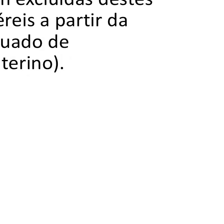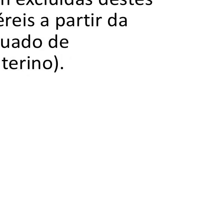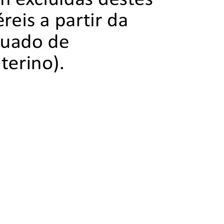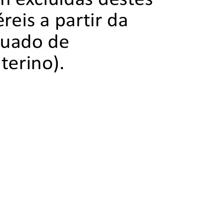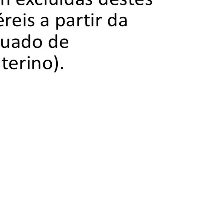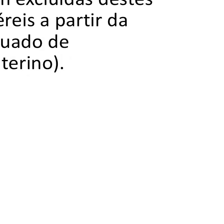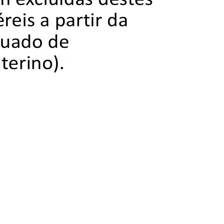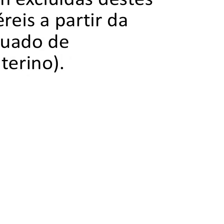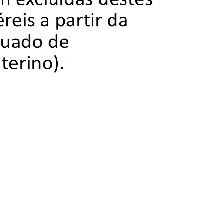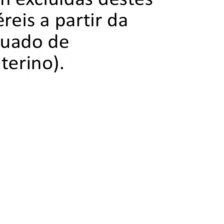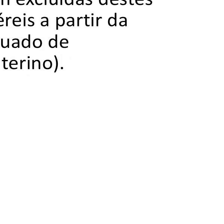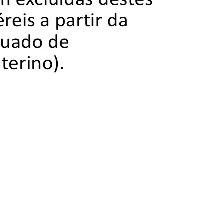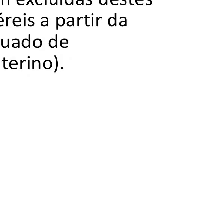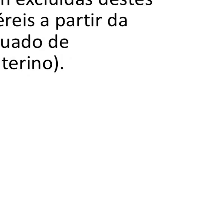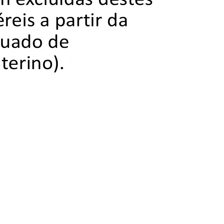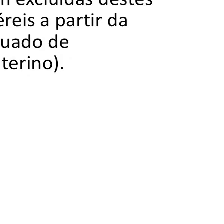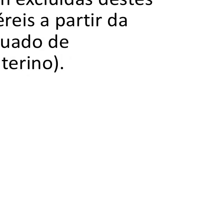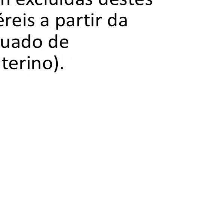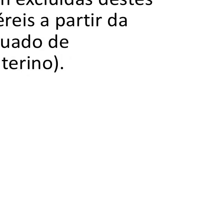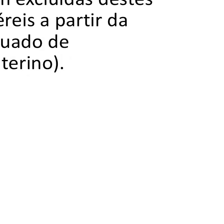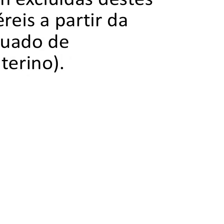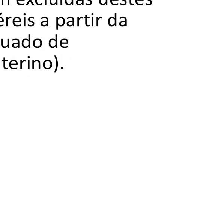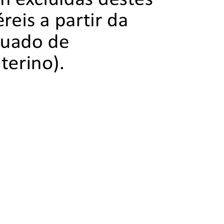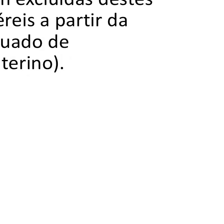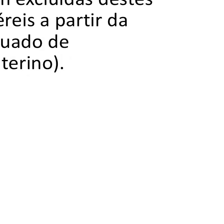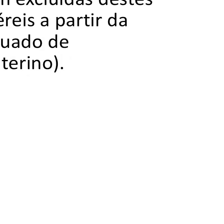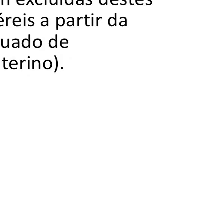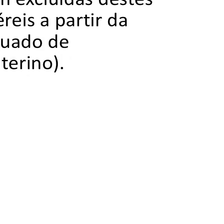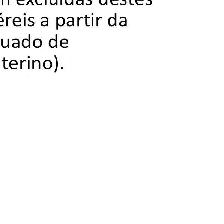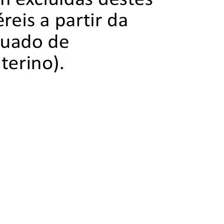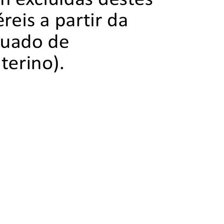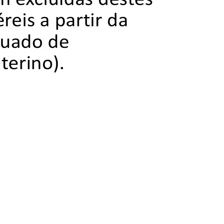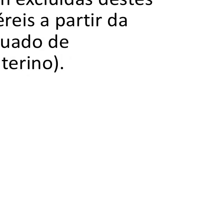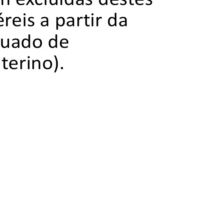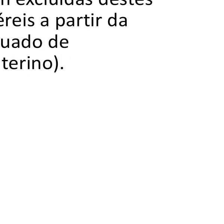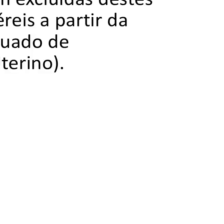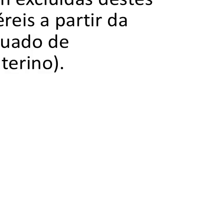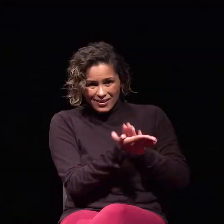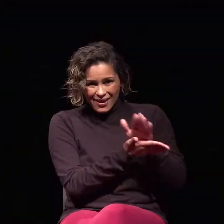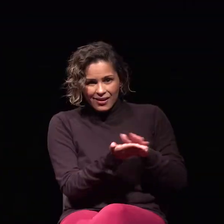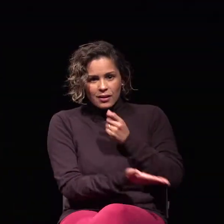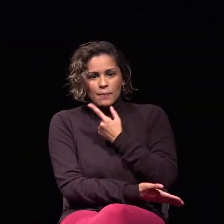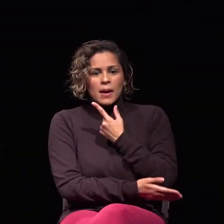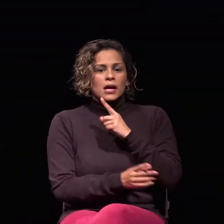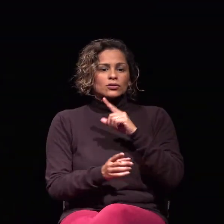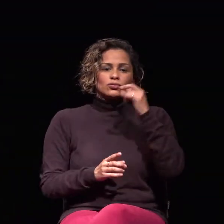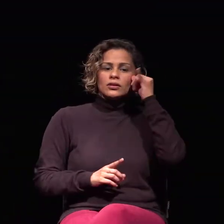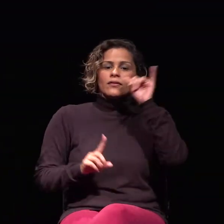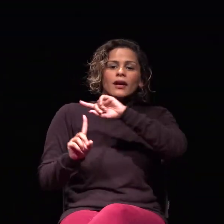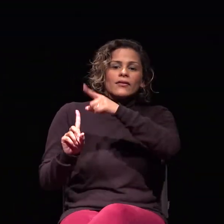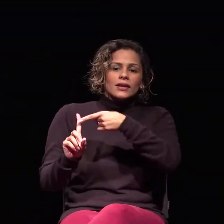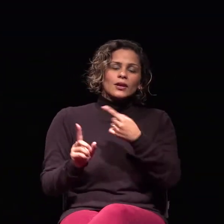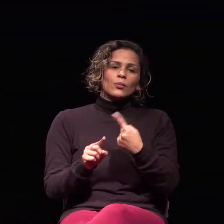determinados anticoncepcionais, porque o anticoncepcional, a pílula, foi descoberta em